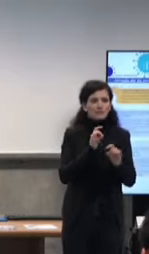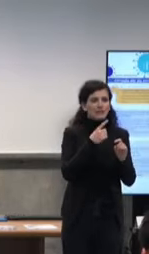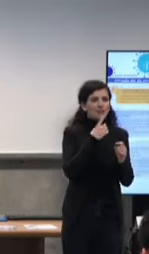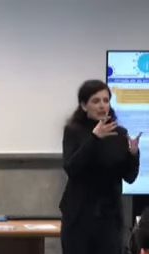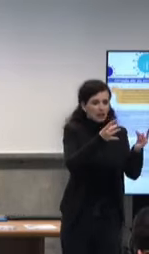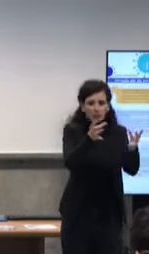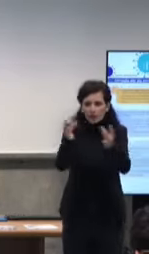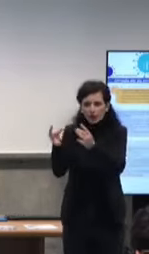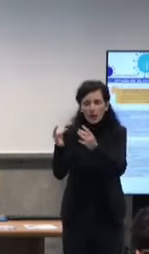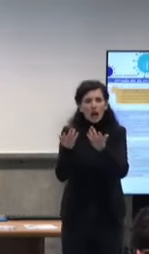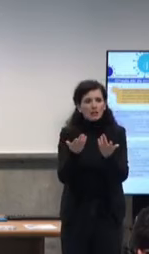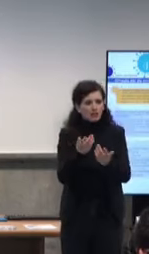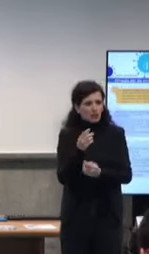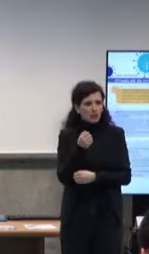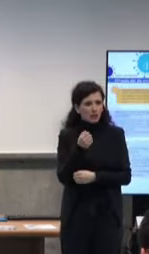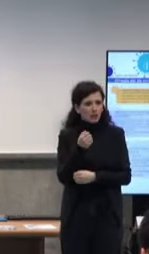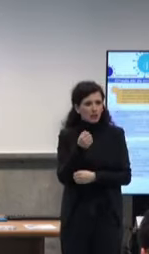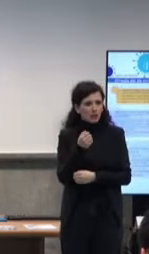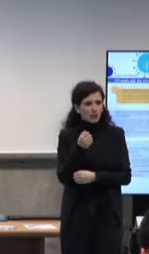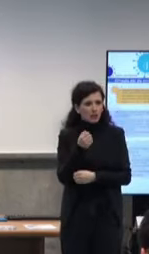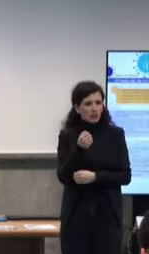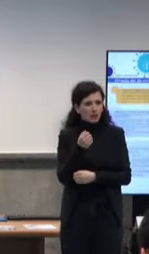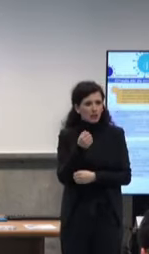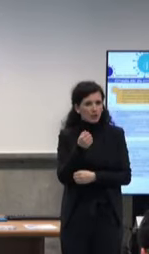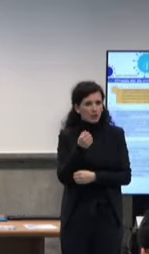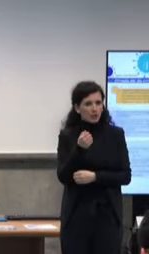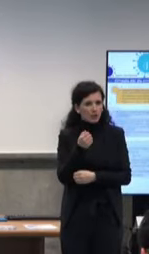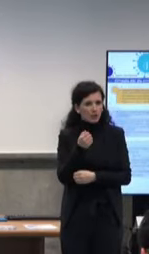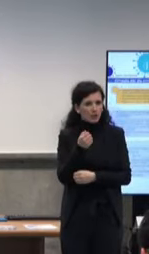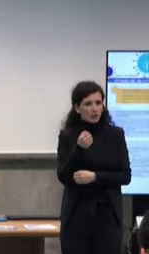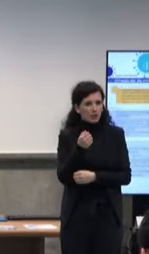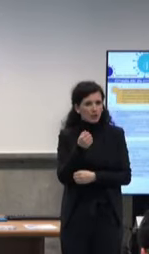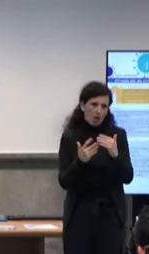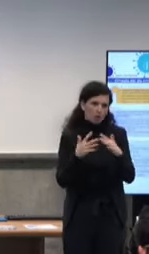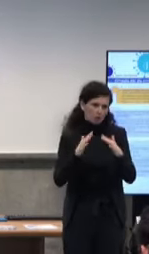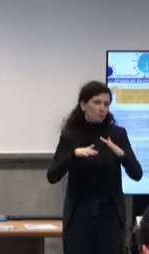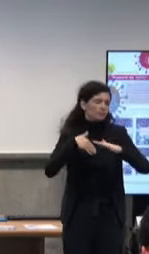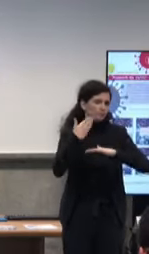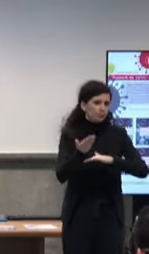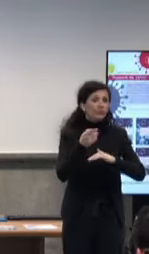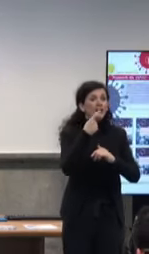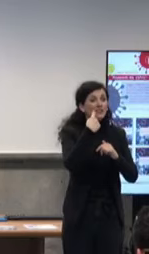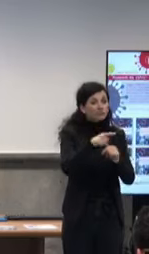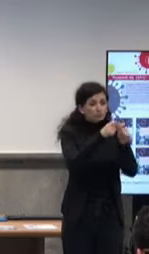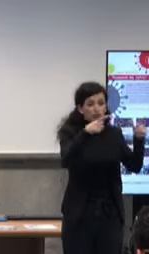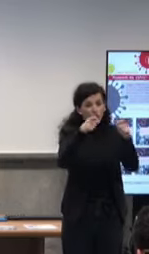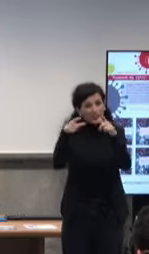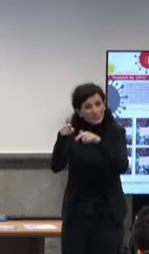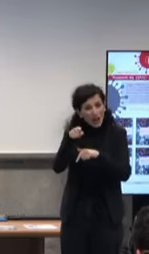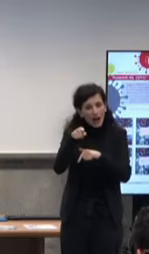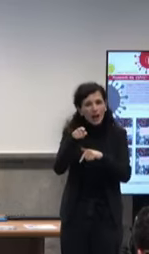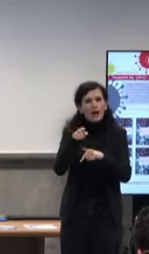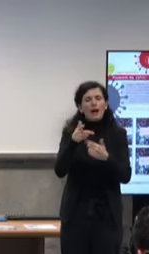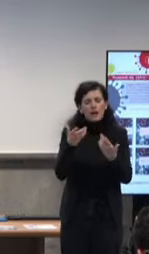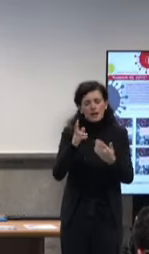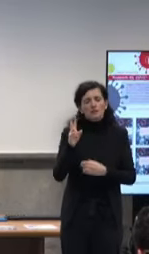numero di poche decine parliamo di migliaia è evidente che in quelle città in quelle aree e la mortalità